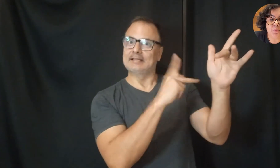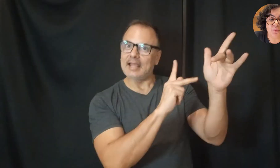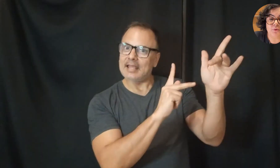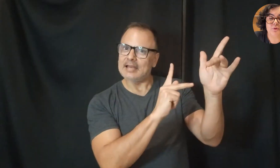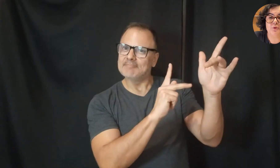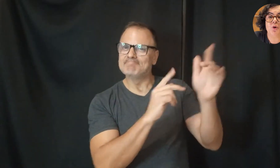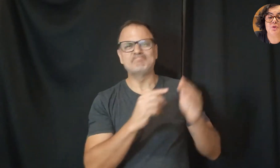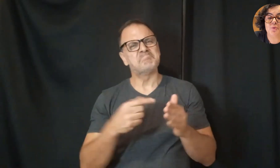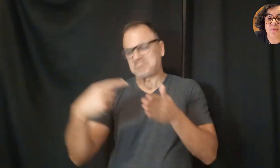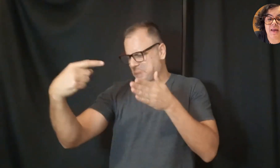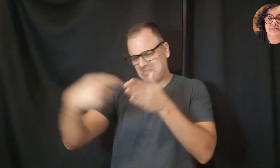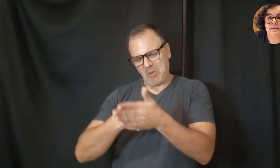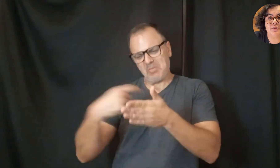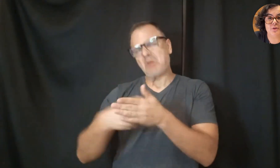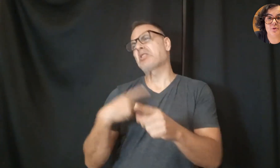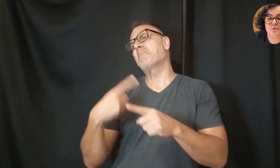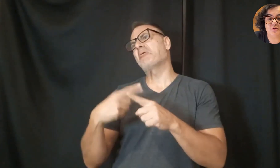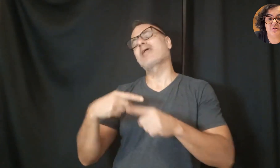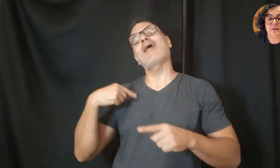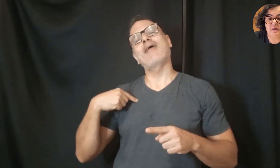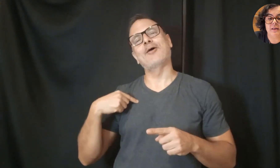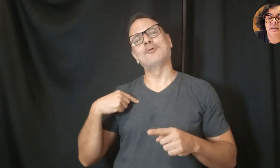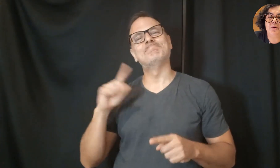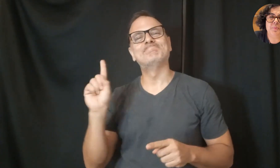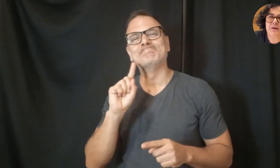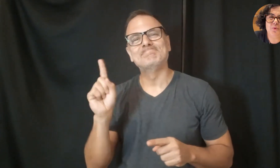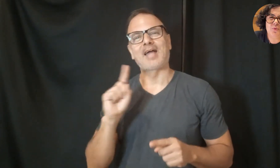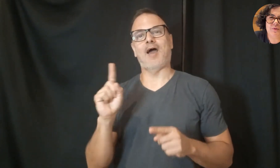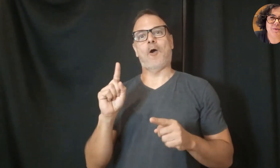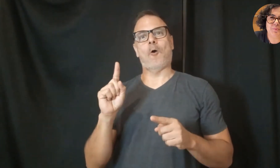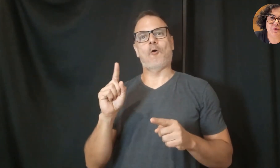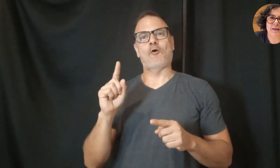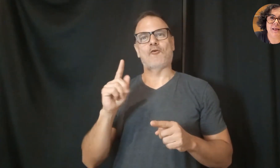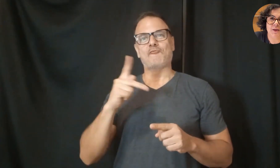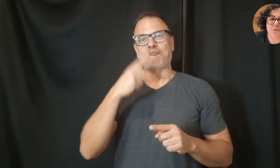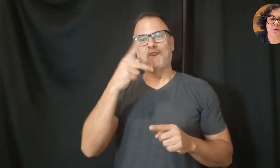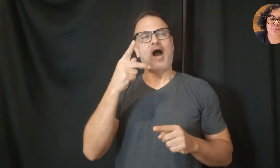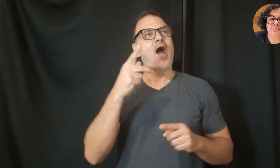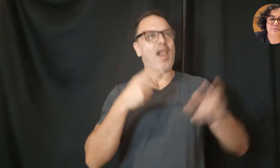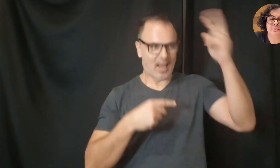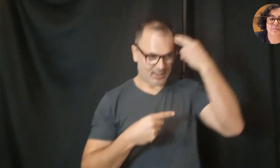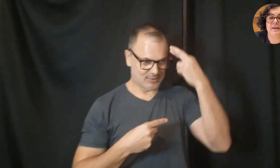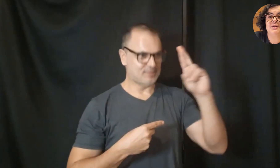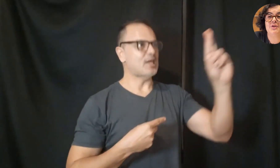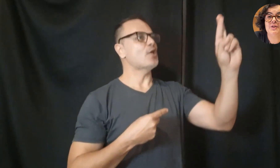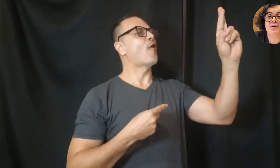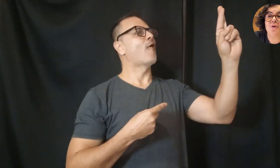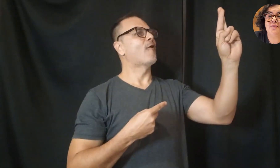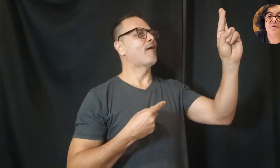discípulo do nosso Mestre Jesus não pergunta por que eu, mas diz com